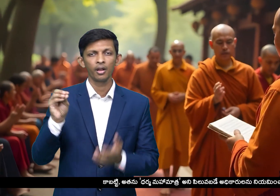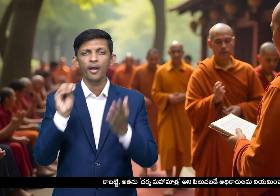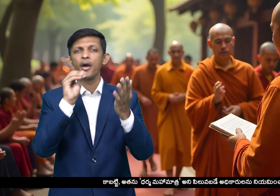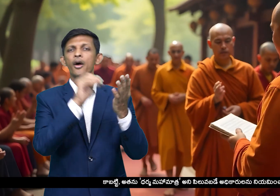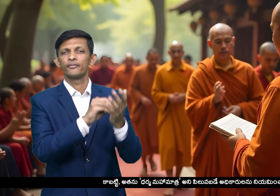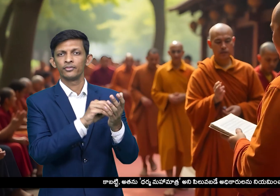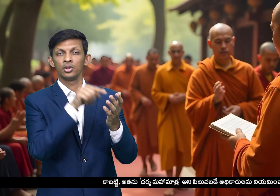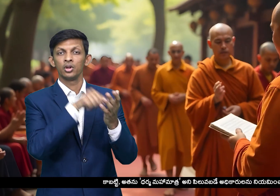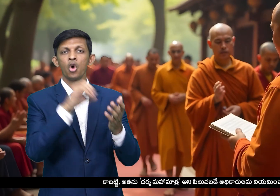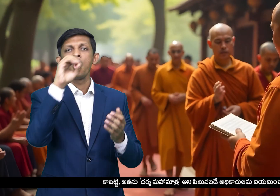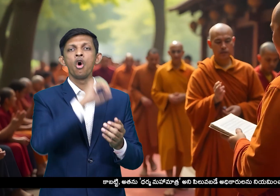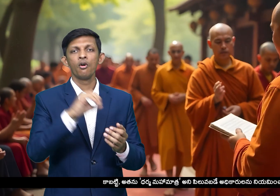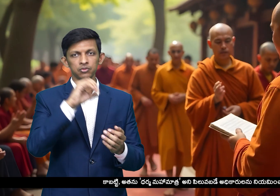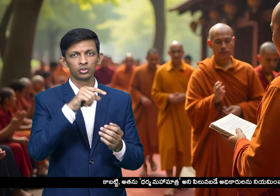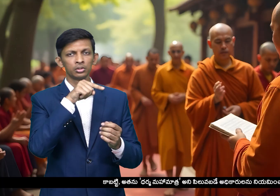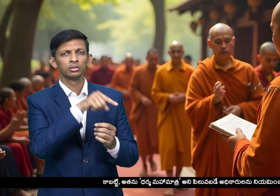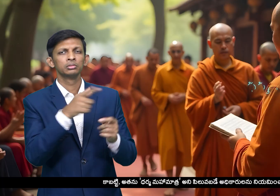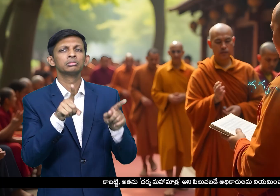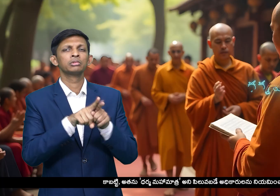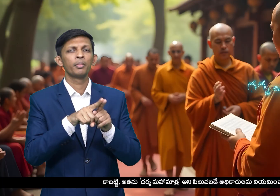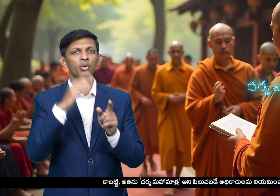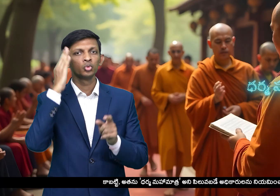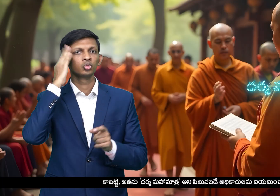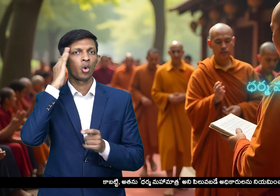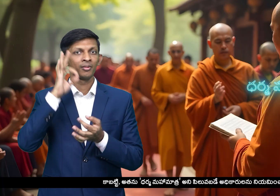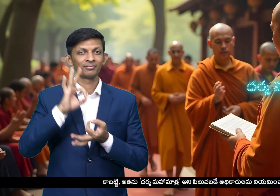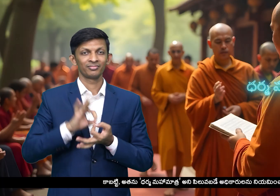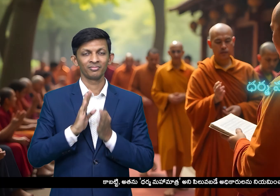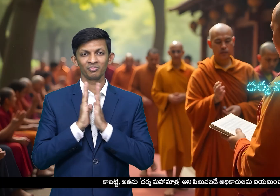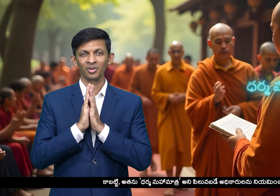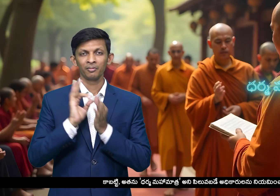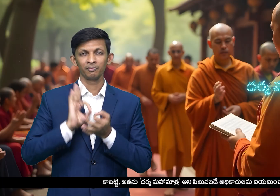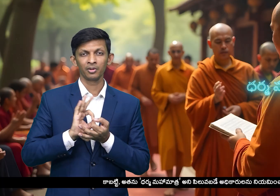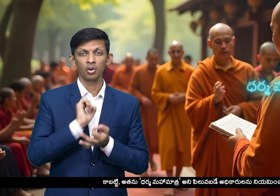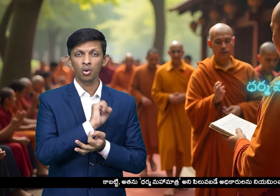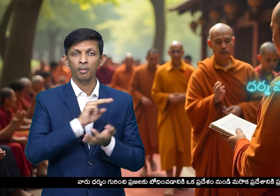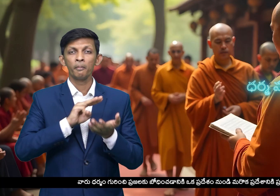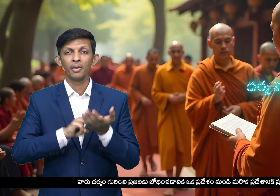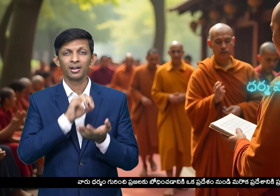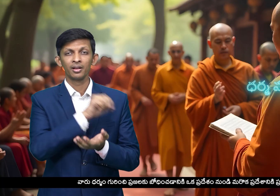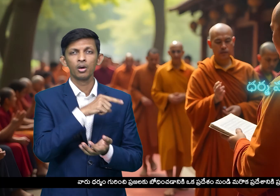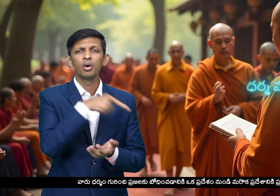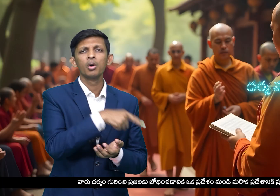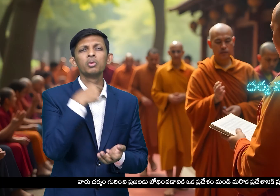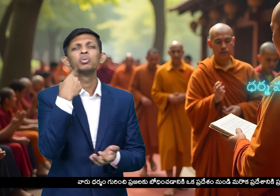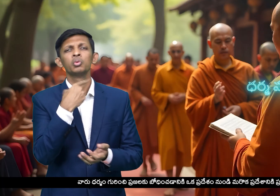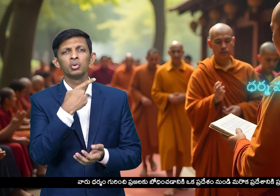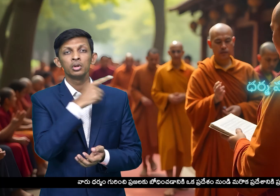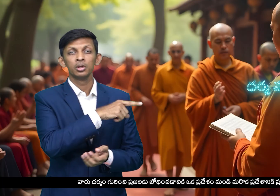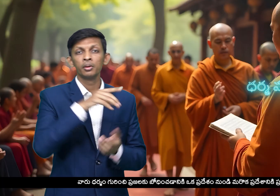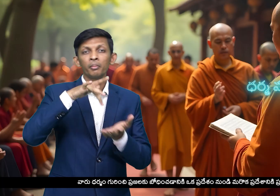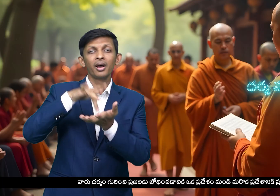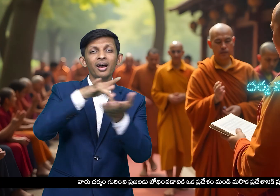కాబట్టి అతను ధర్మ మహామాత్ర అని పిలువబడే అధికారులను నియమించాడు. వారు ధర్మం